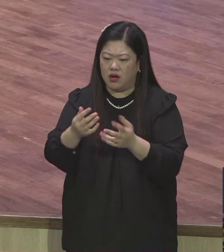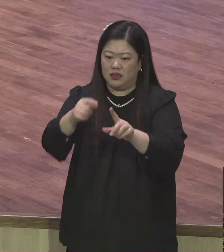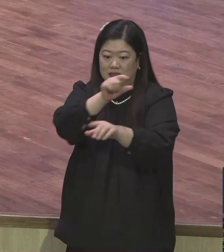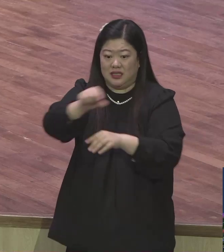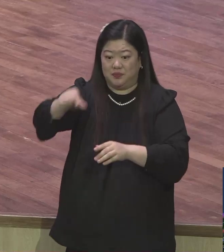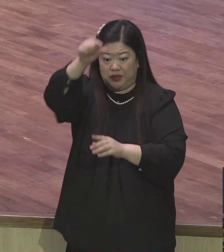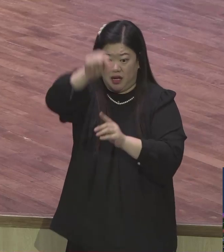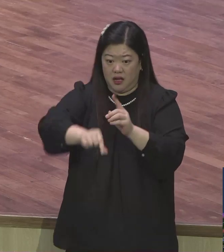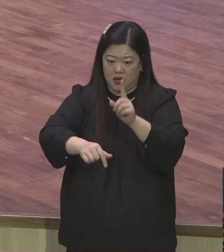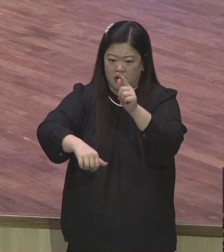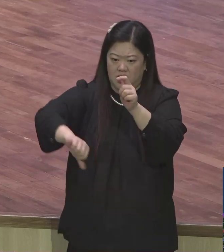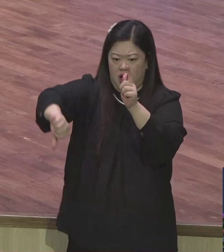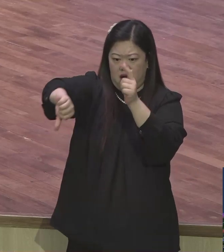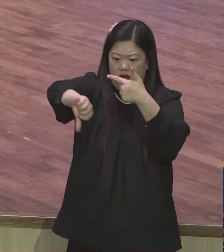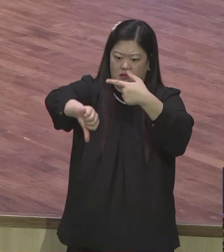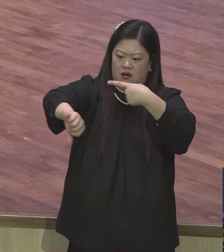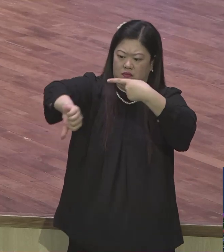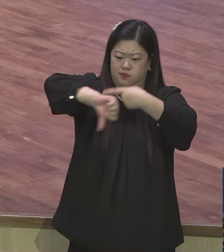죽어가면서